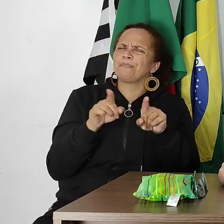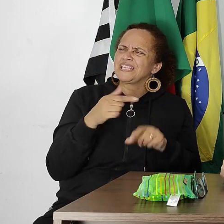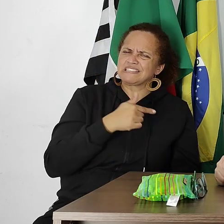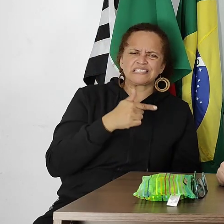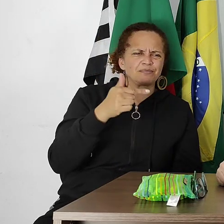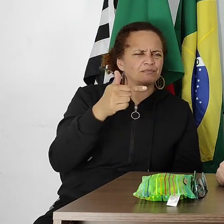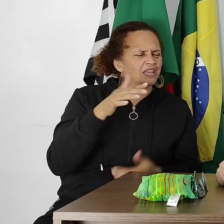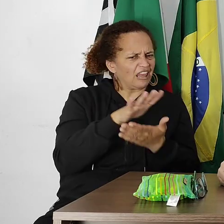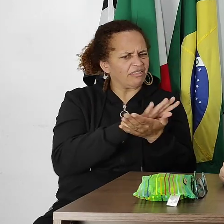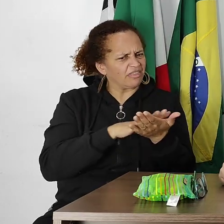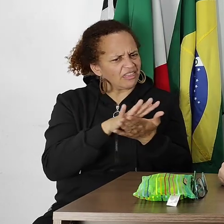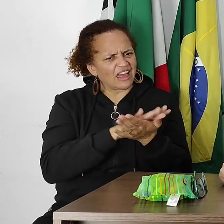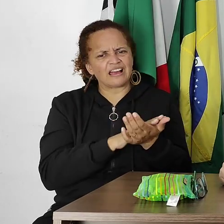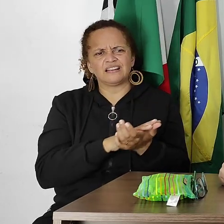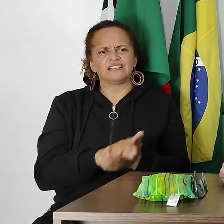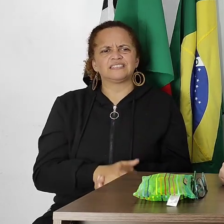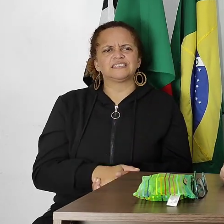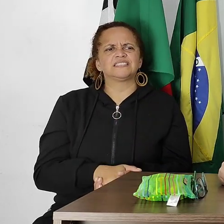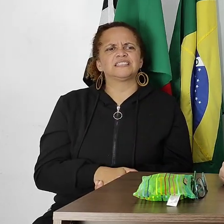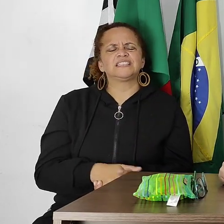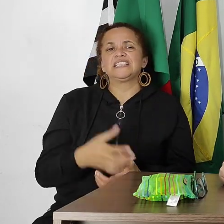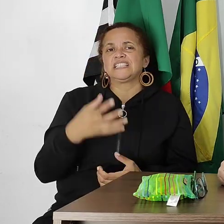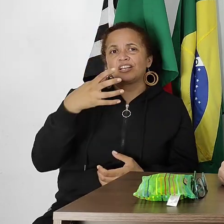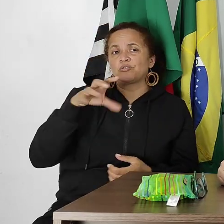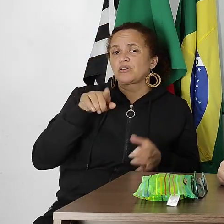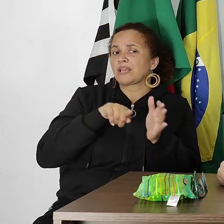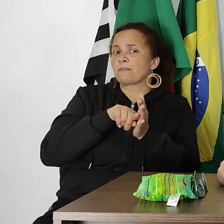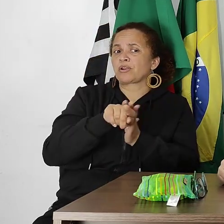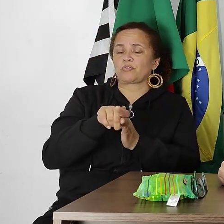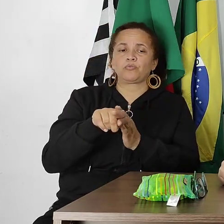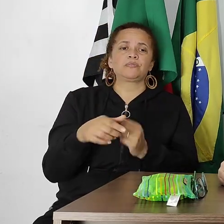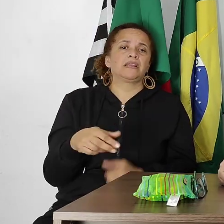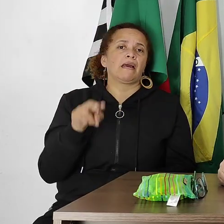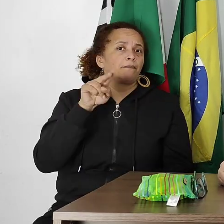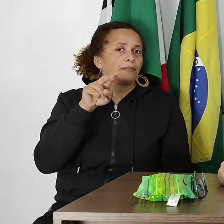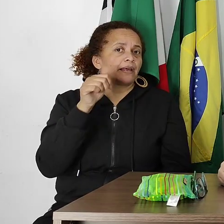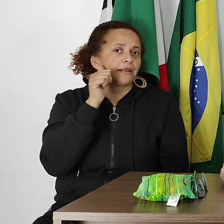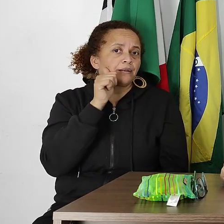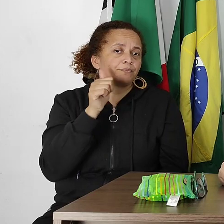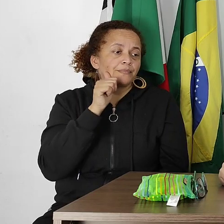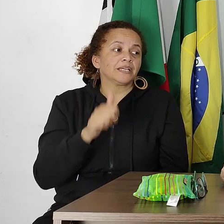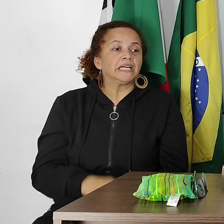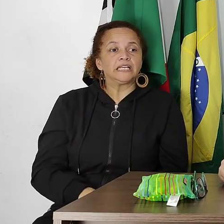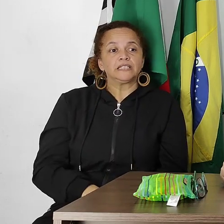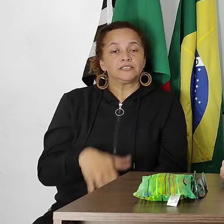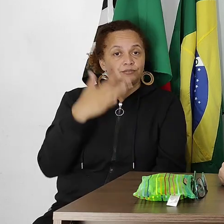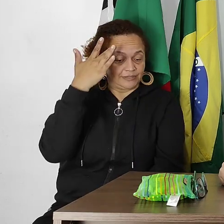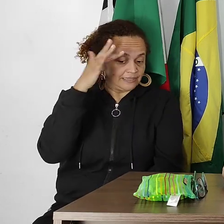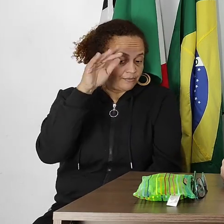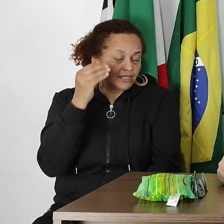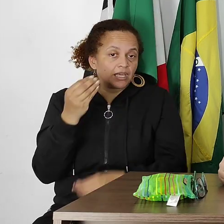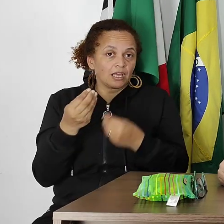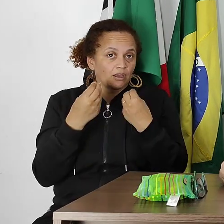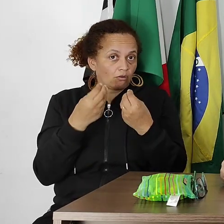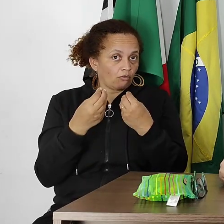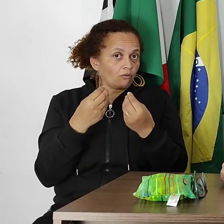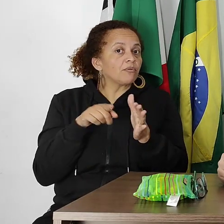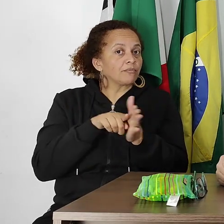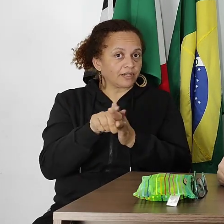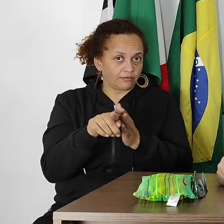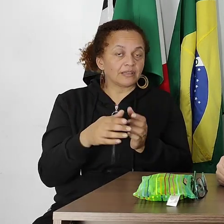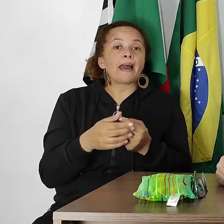não estava, e aí eu não queria perguntar para a irmã dele, porque eu não tinha muita liberdade com ela, né? Mas enfim, acho